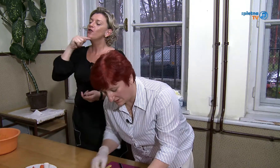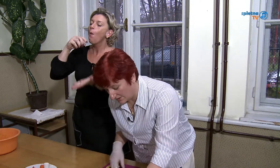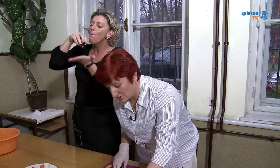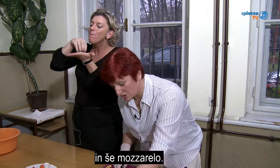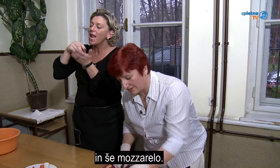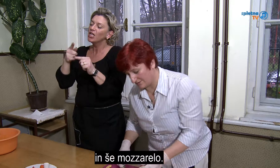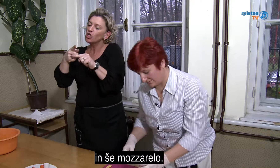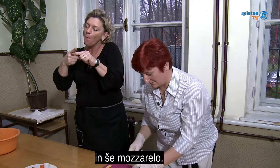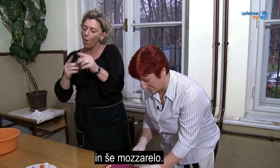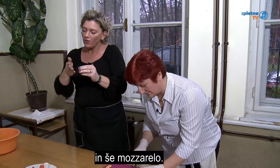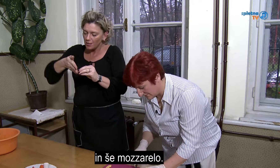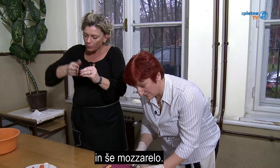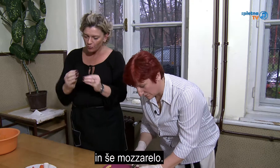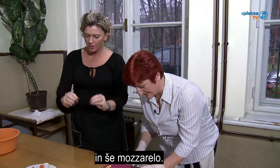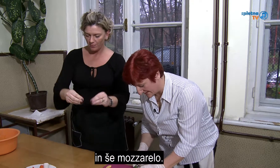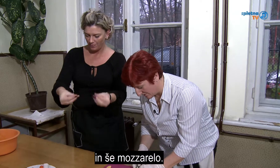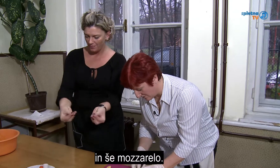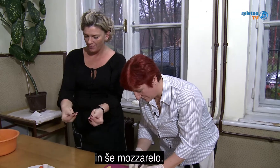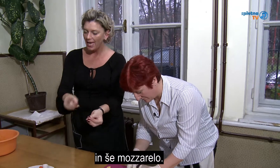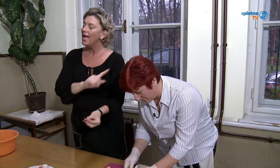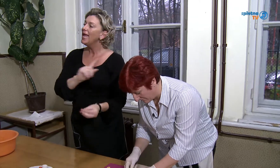in še mocarelo.